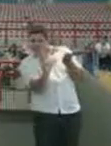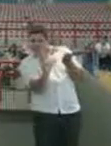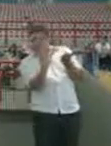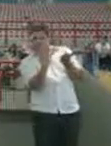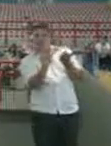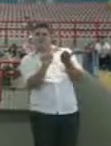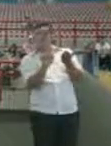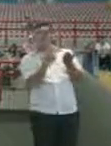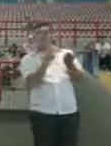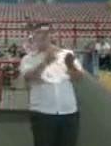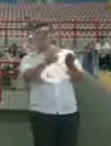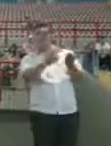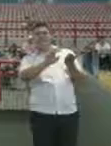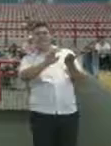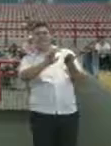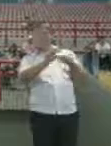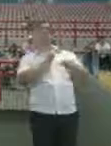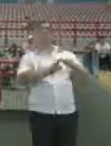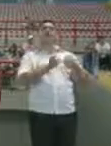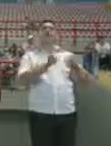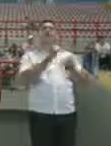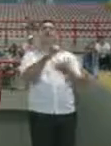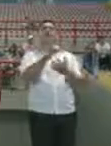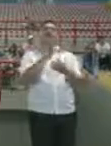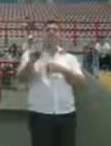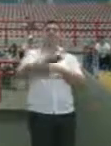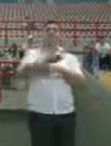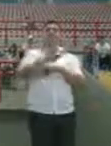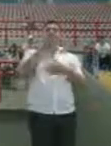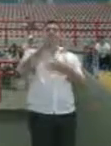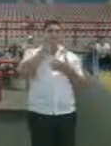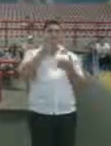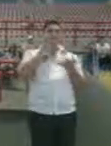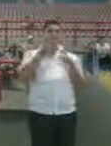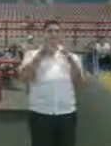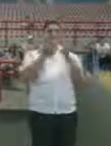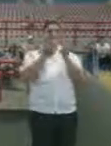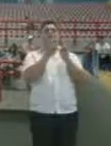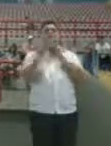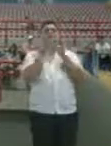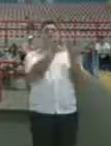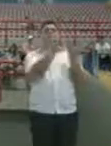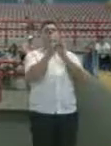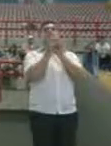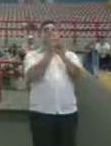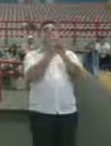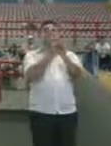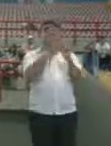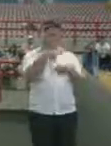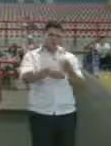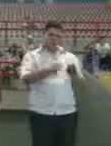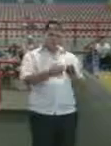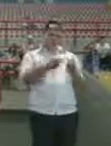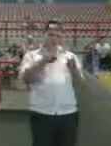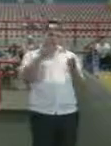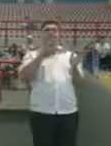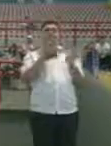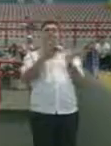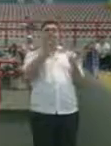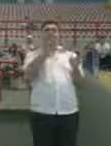esqueçam isso. O café montou uma infraestrutura, ferrovias, portos, trouxe os imigrantes. E aí a